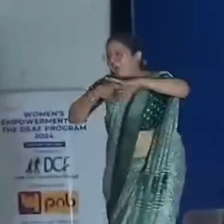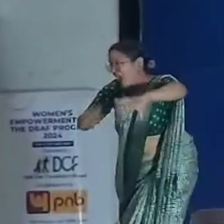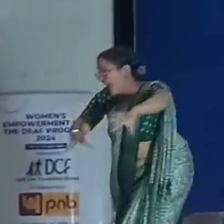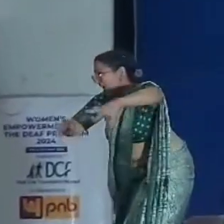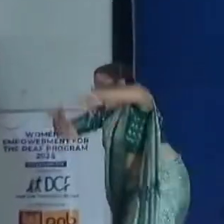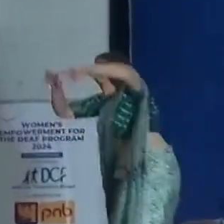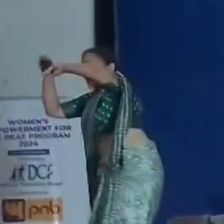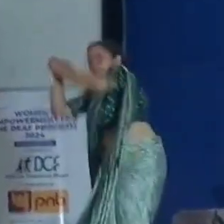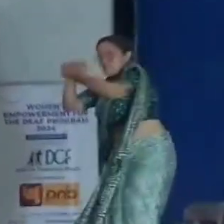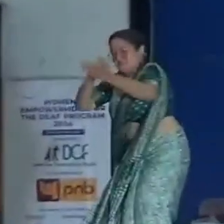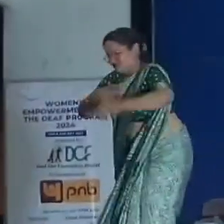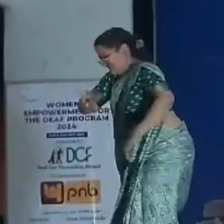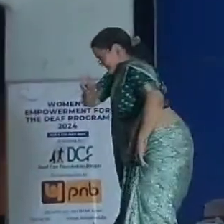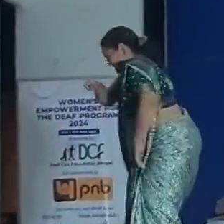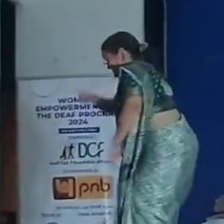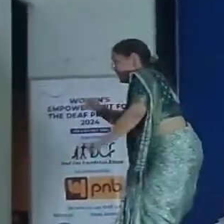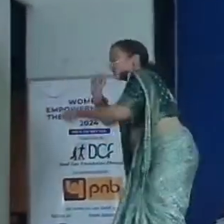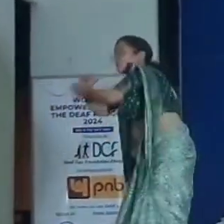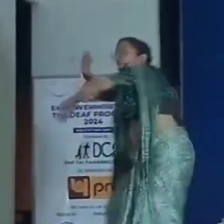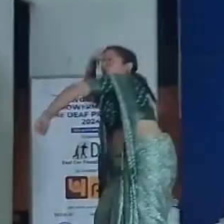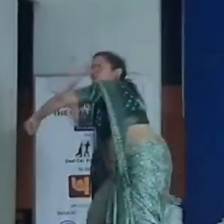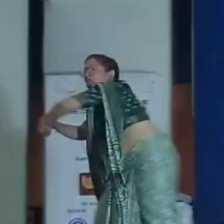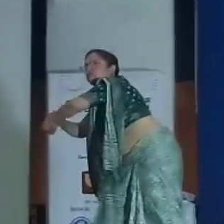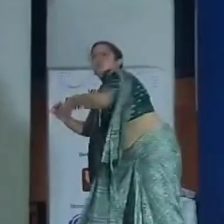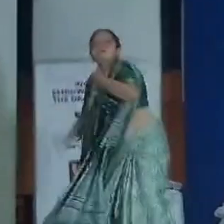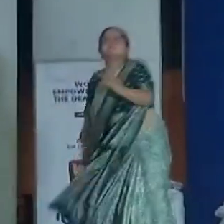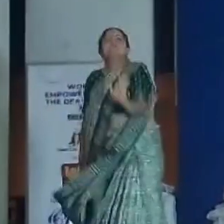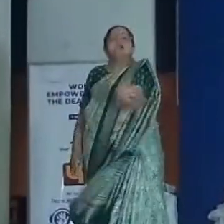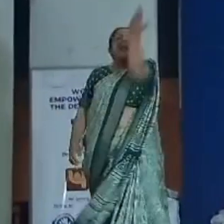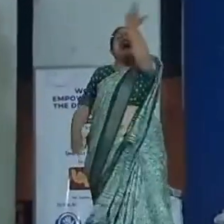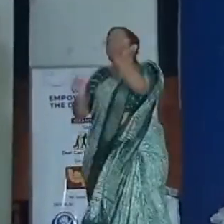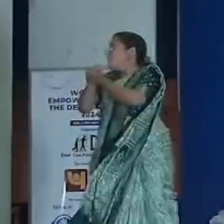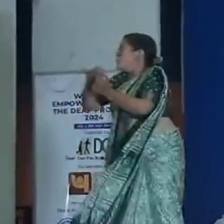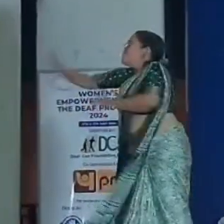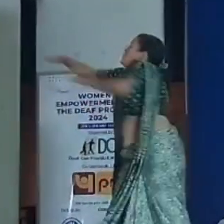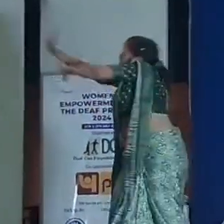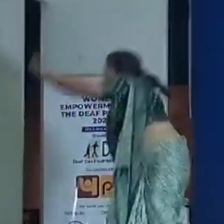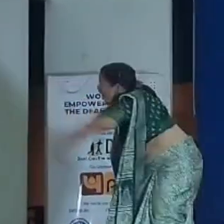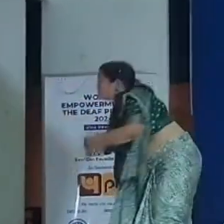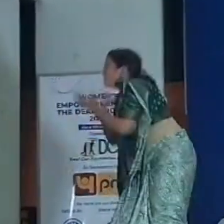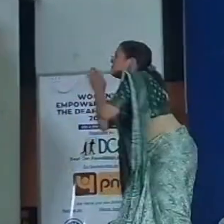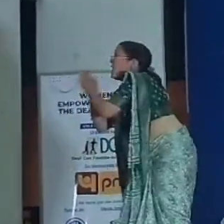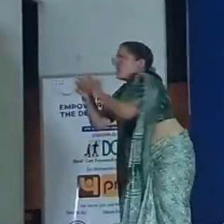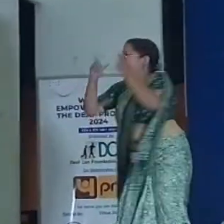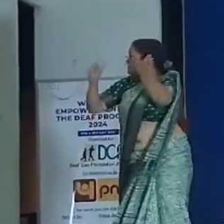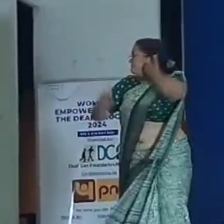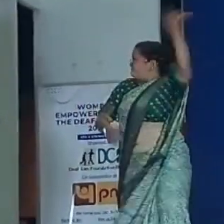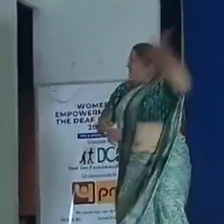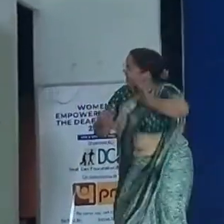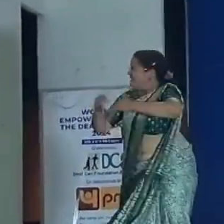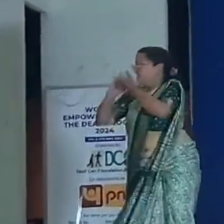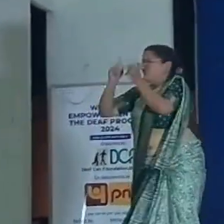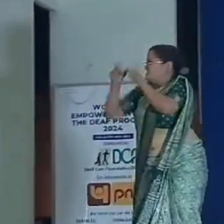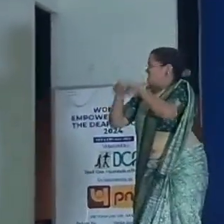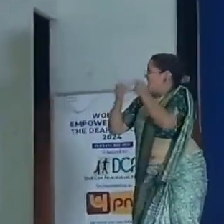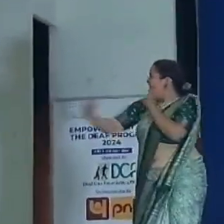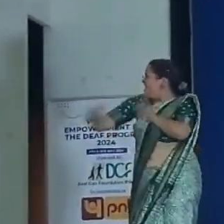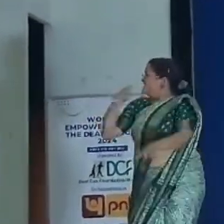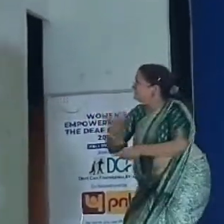अगर हम जब बाहर की साइड वहां पे निकले उसी टाइम पे मतलब पुलिस वाले ने मतलब रोके कि नहीं आप लोग मत जाओ प्लीज, मेरी रिक्वेस्ट है, मेरे को फोन आ गया एसपी सर